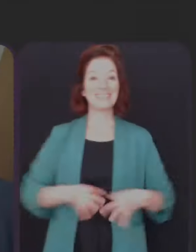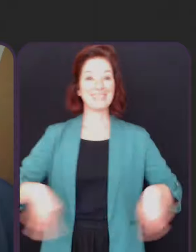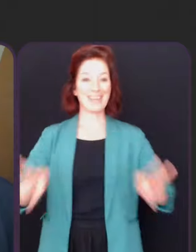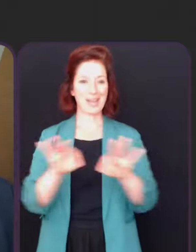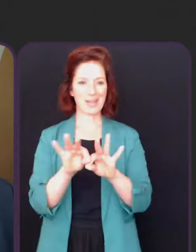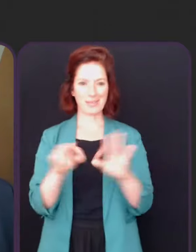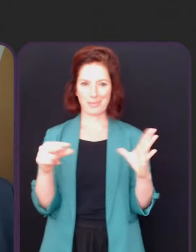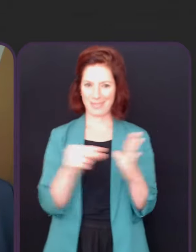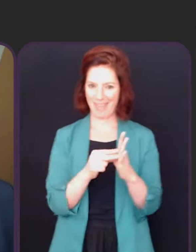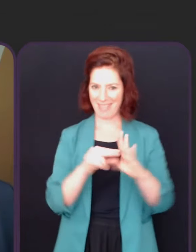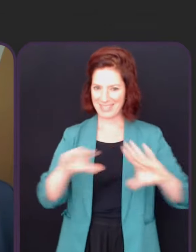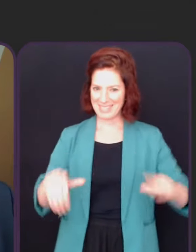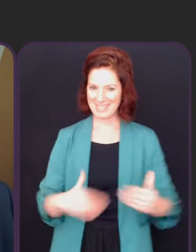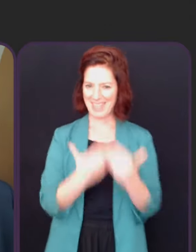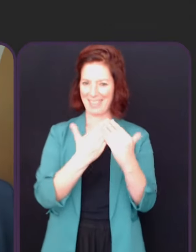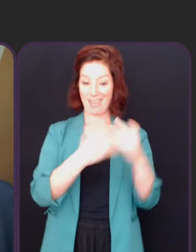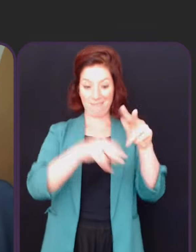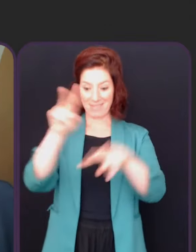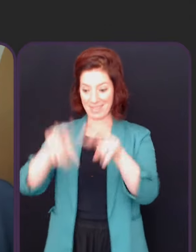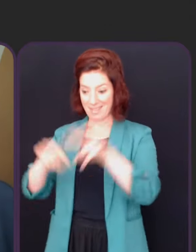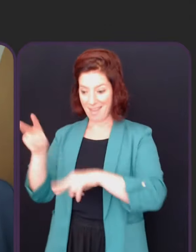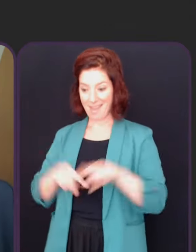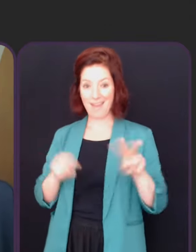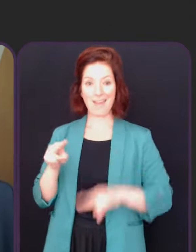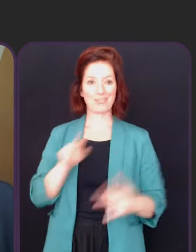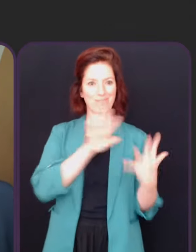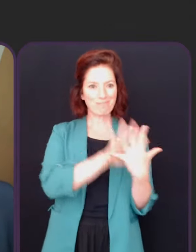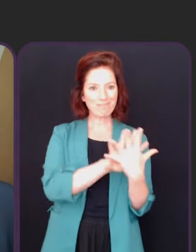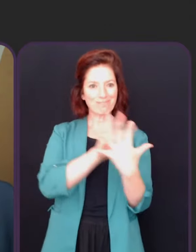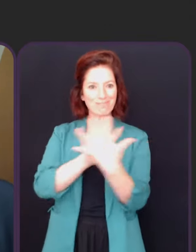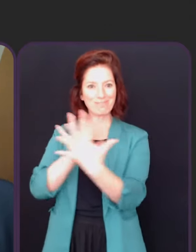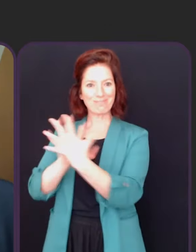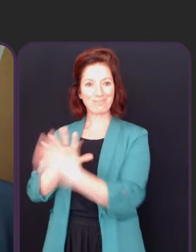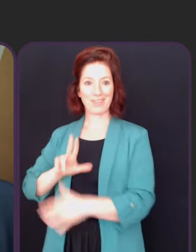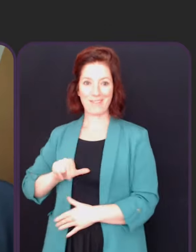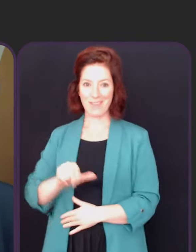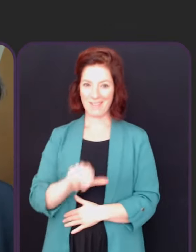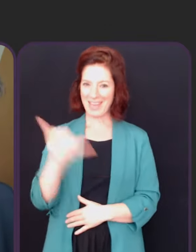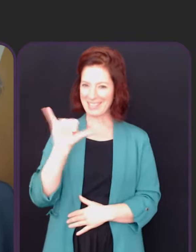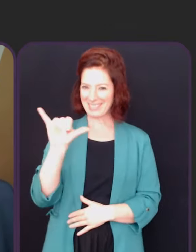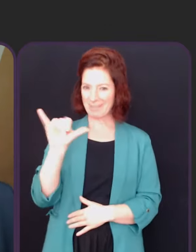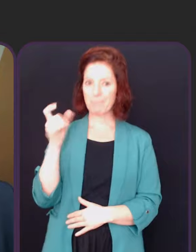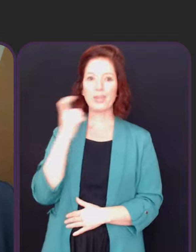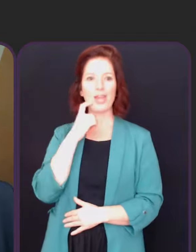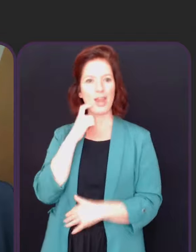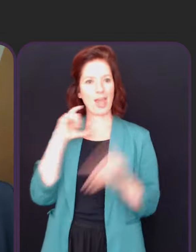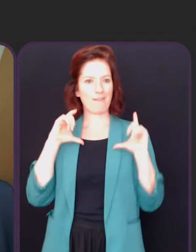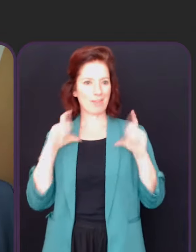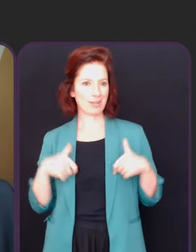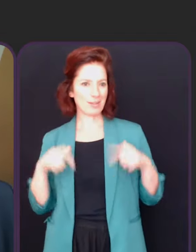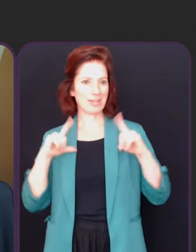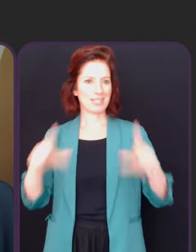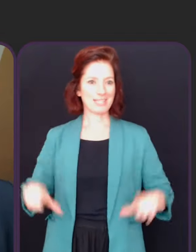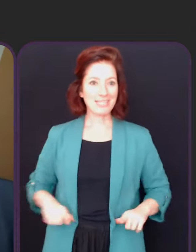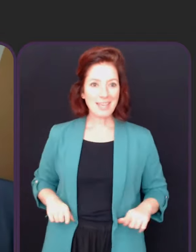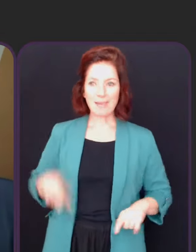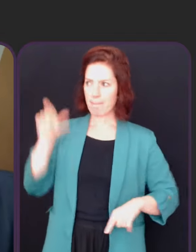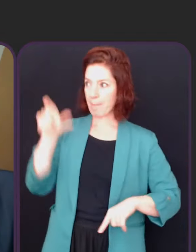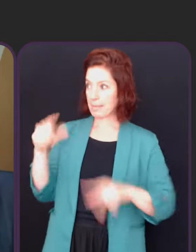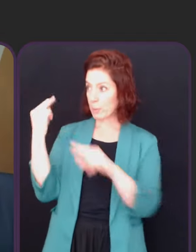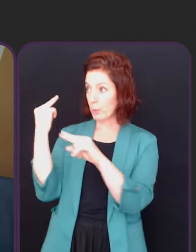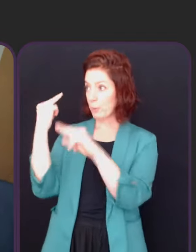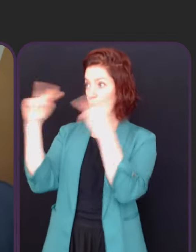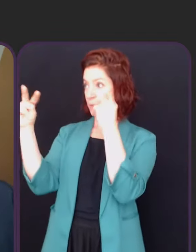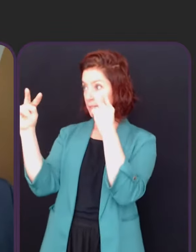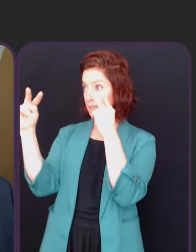Pour un maximum de publics différents sur le territoire de la Comcom, nous élèves de primaire, des lycéens, des